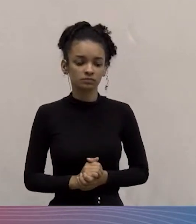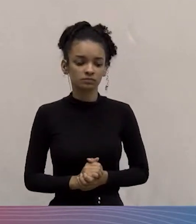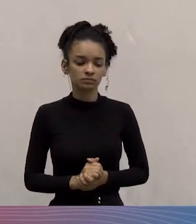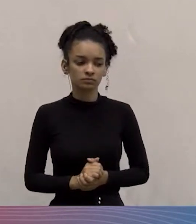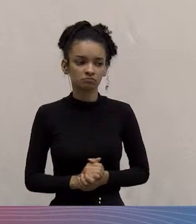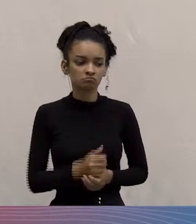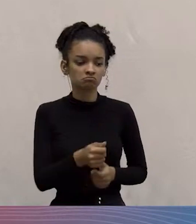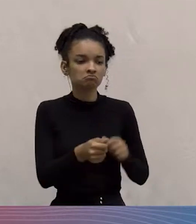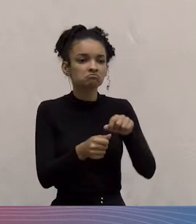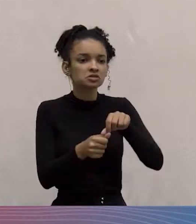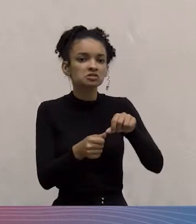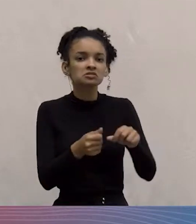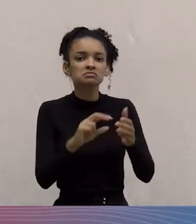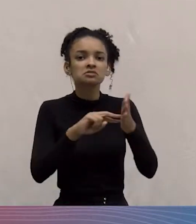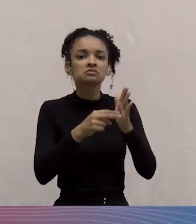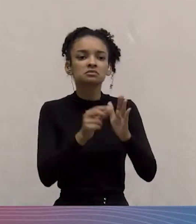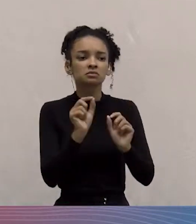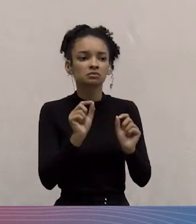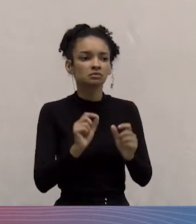O que é circuncisão?